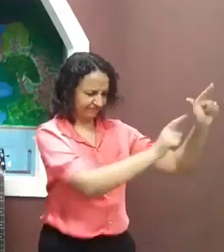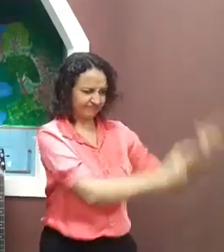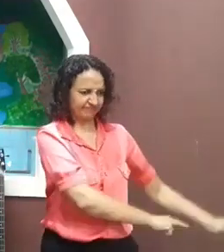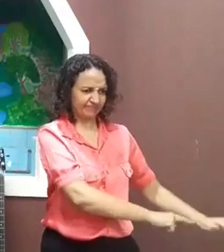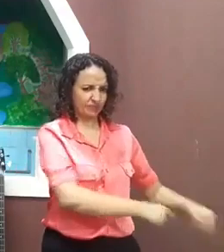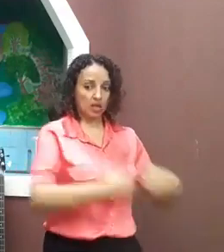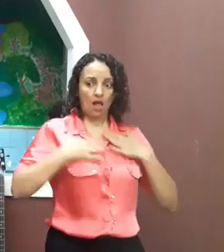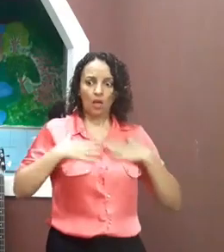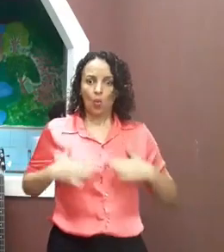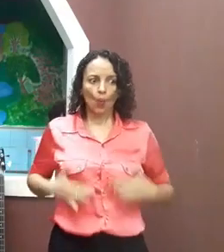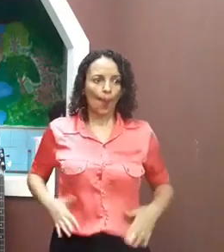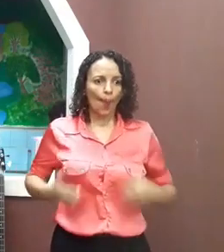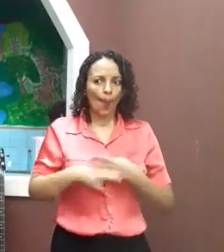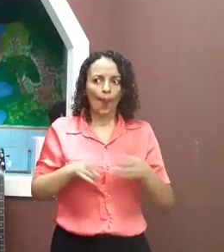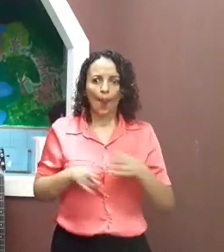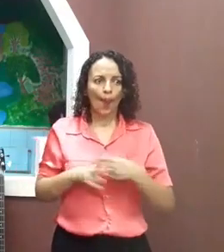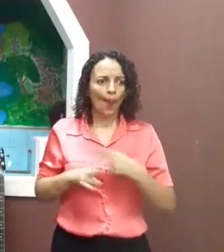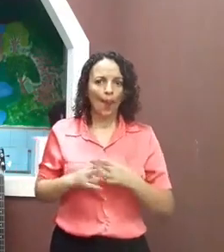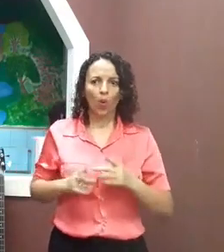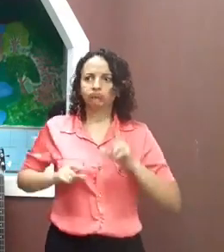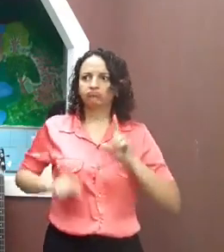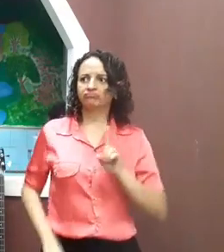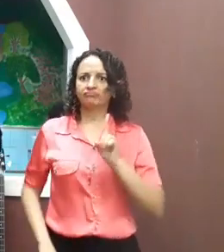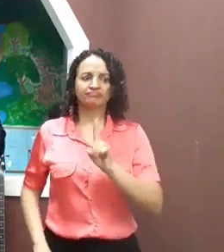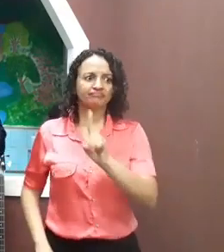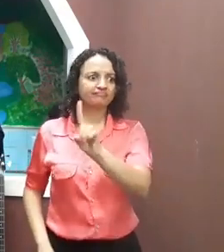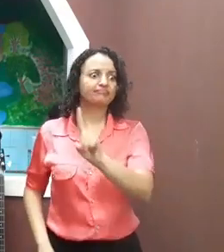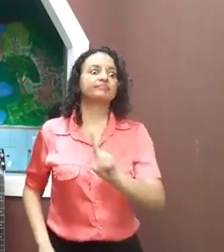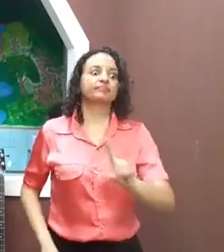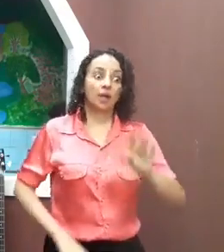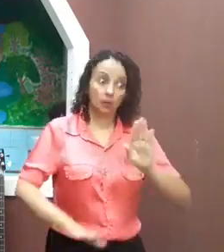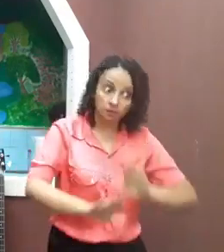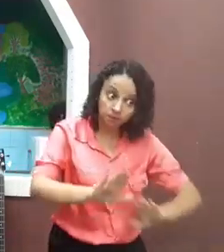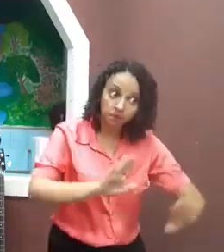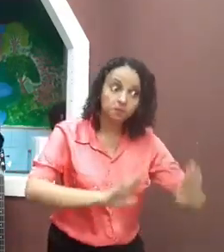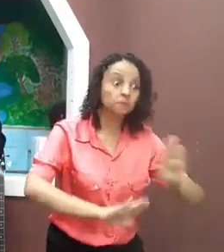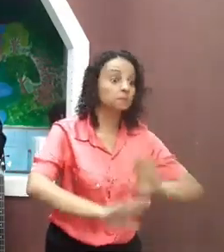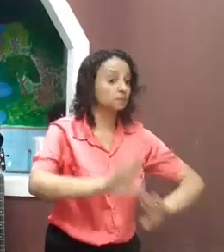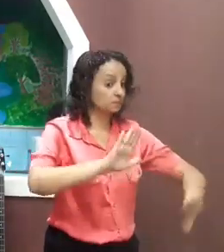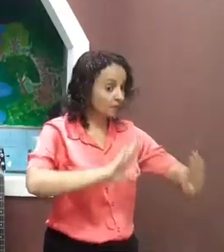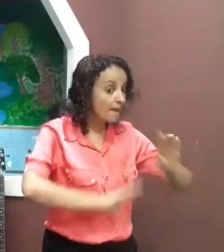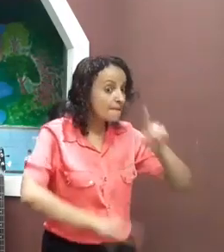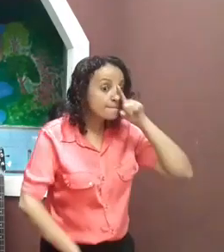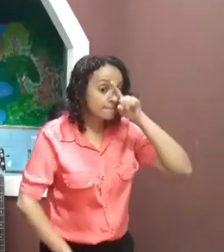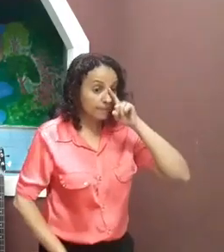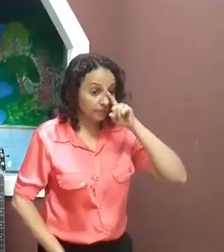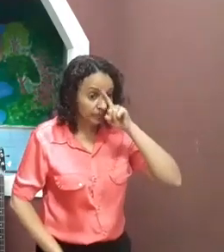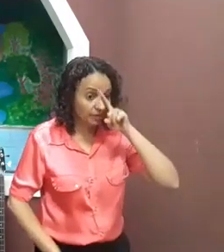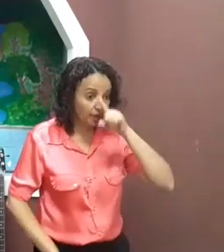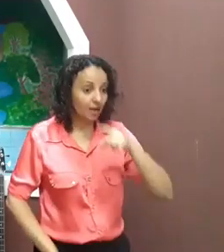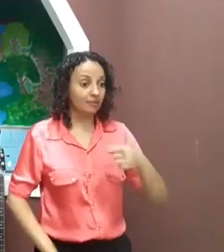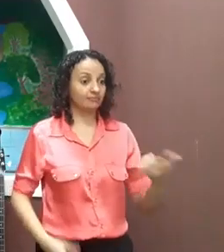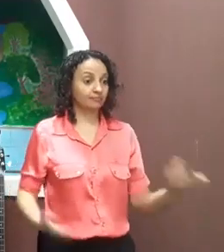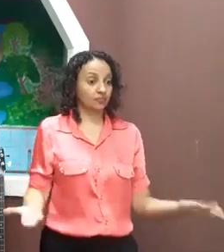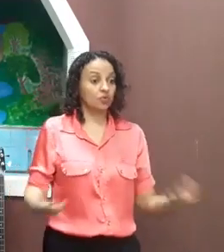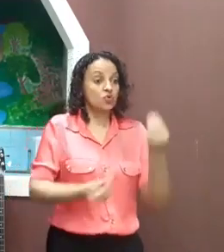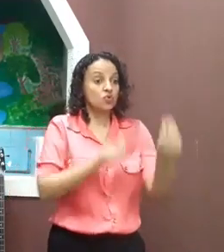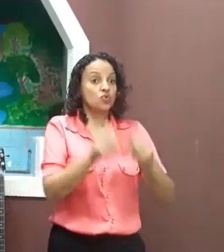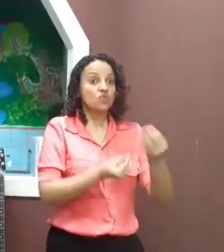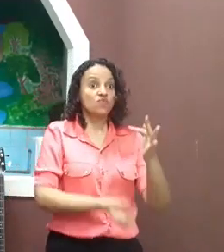as dificuldades, mas ele vai desprotegido, ele vai desarmado. Não há como depois ele ter